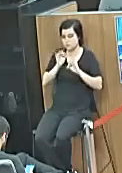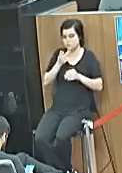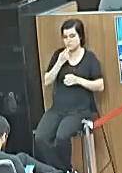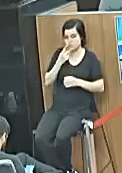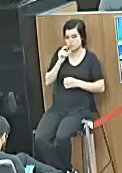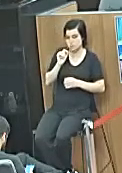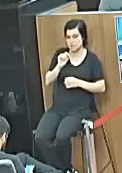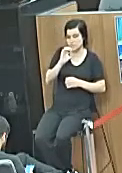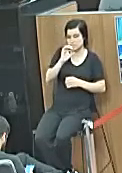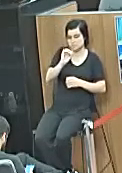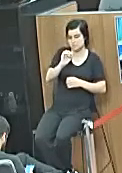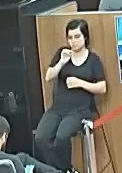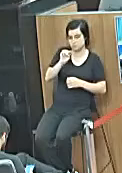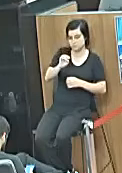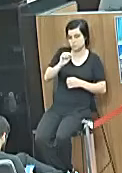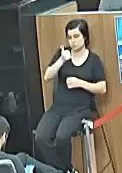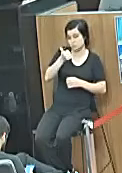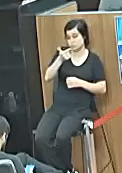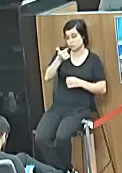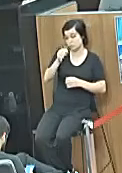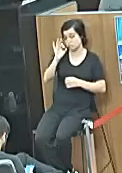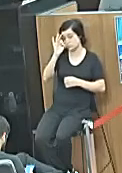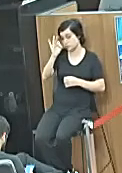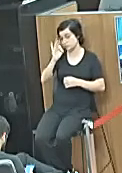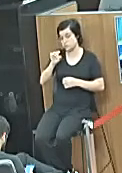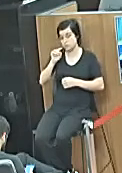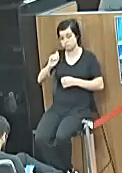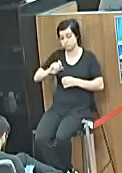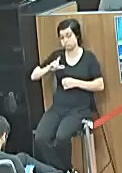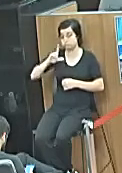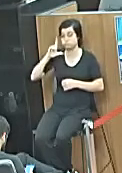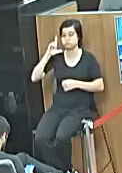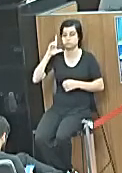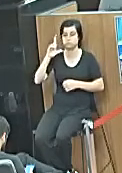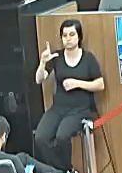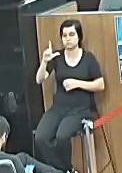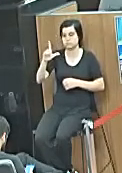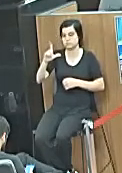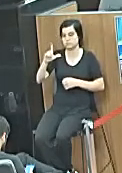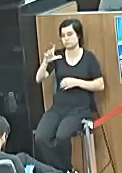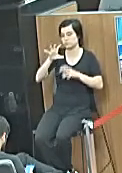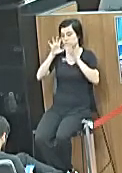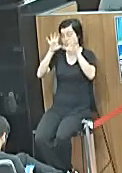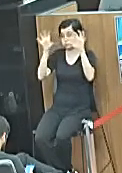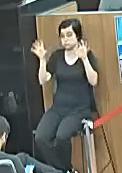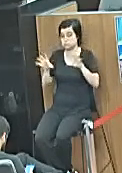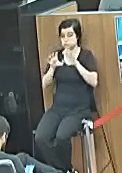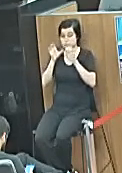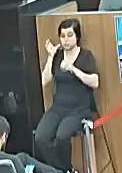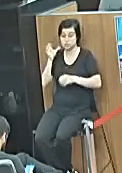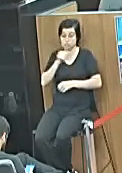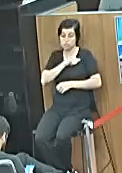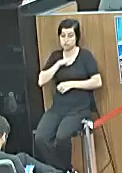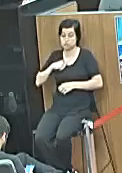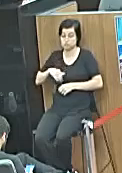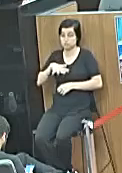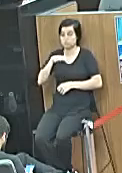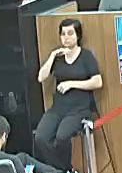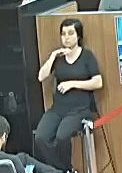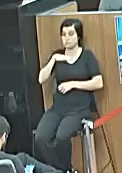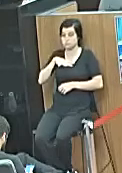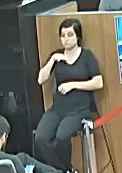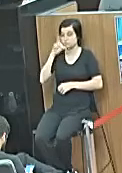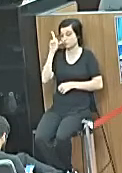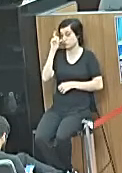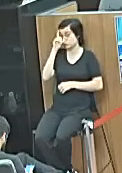zero ponto 12 pás com bilhão lá estourou o limite do medidor que não seja 99 parte 1 milhão na china 81 respirável muitas vezes na